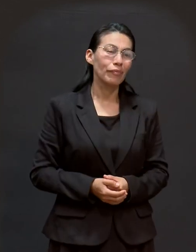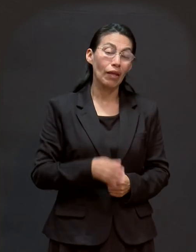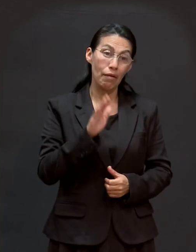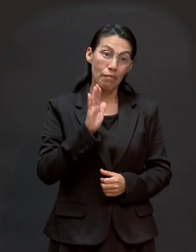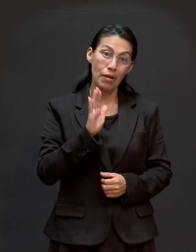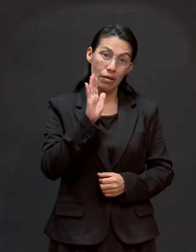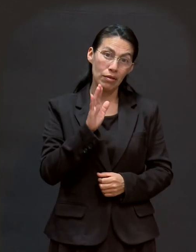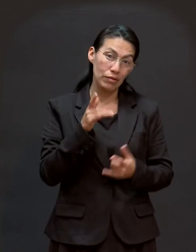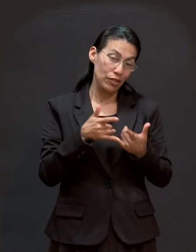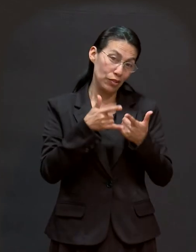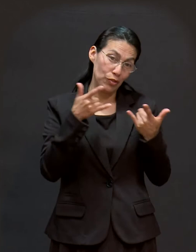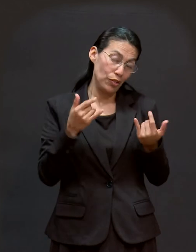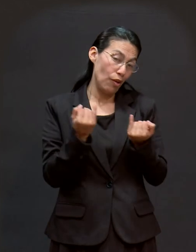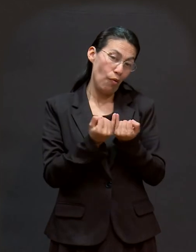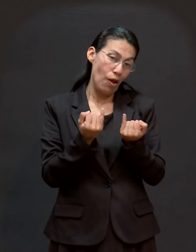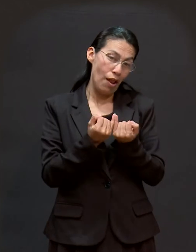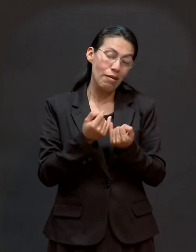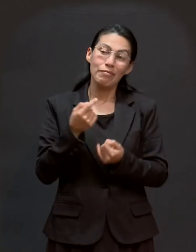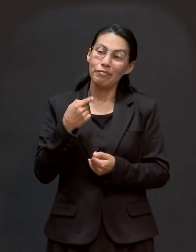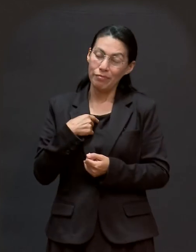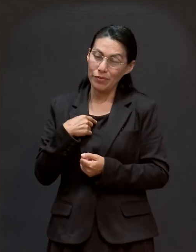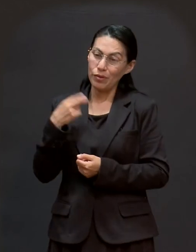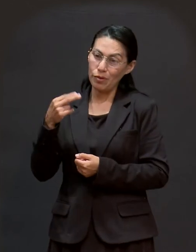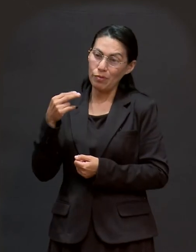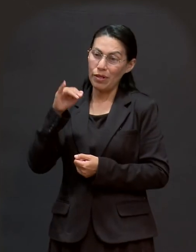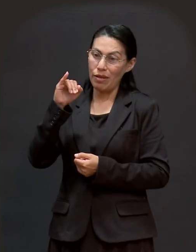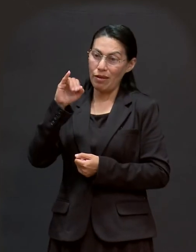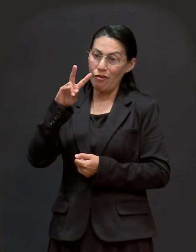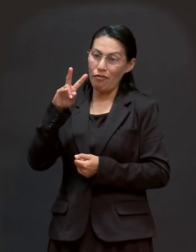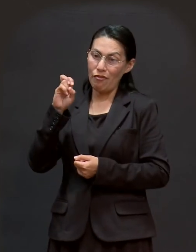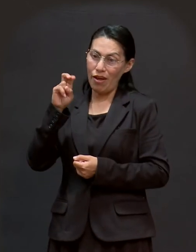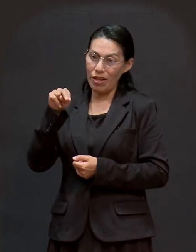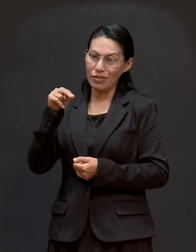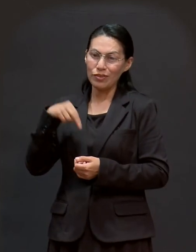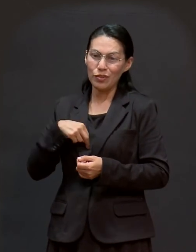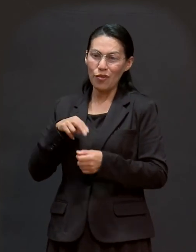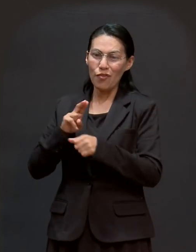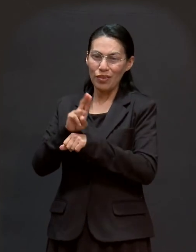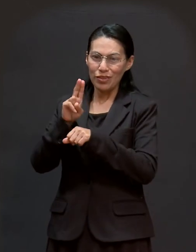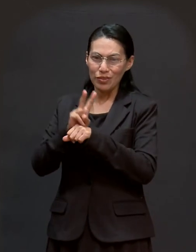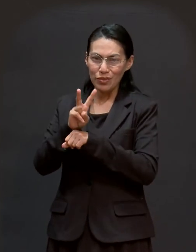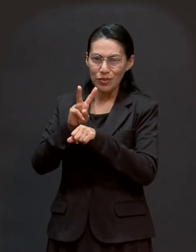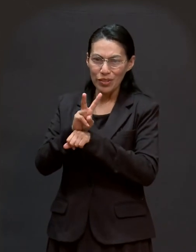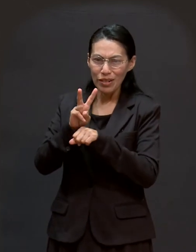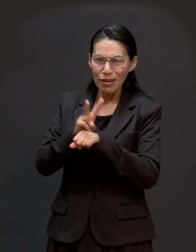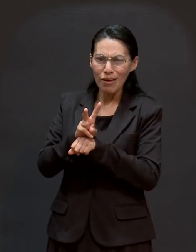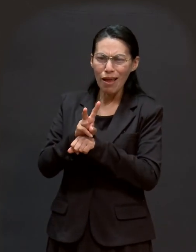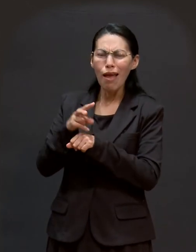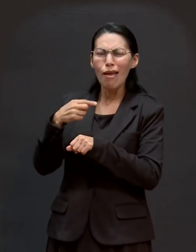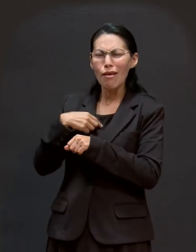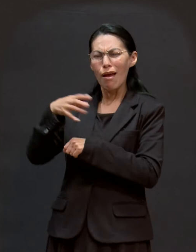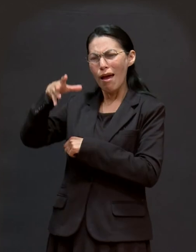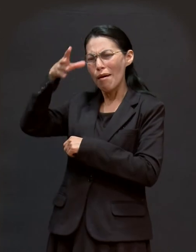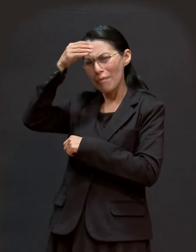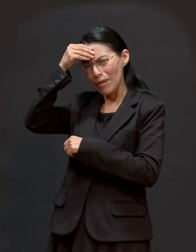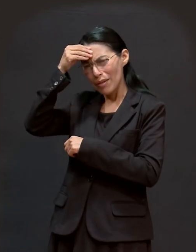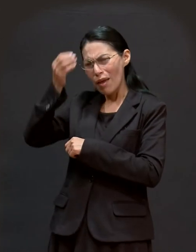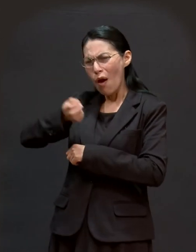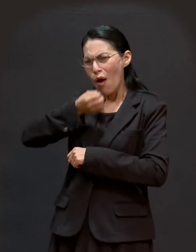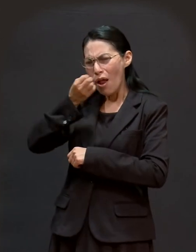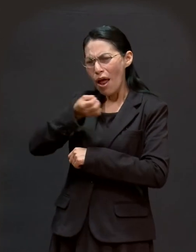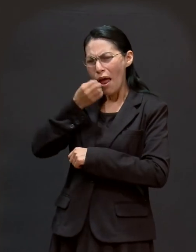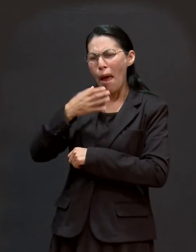voy a repetir la historia es lo mismo en mi caso en mi caso también mi nombre es iván soy venezolano este